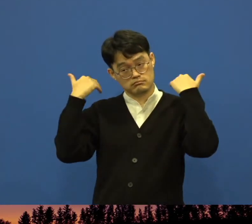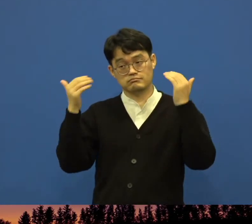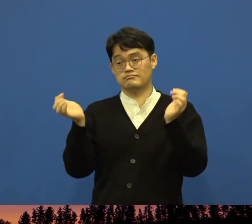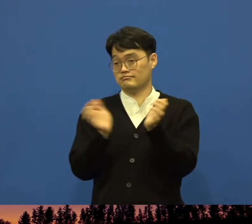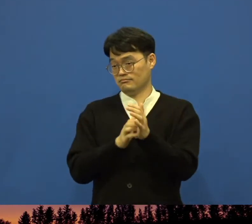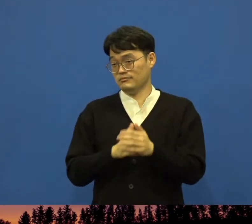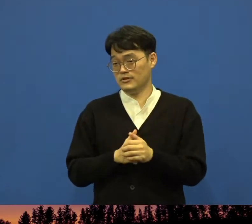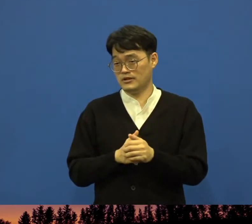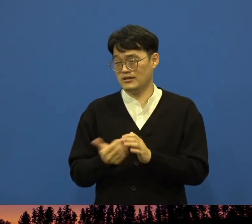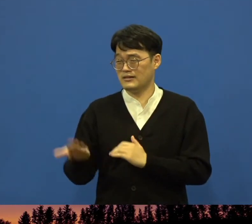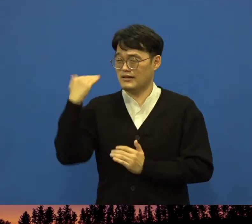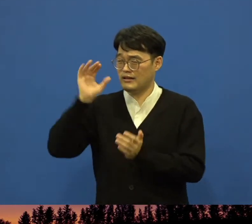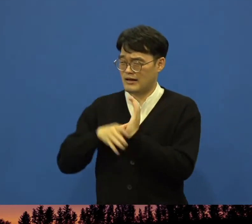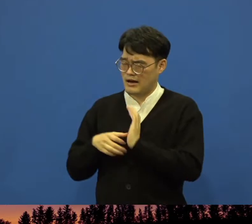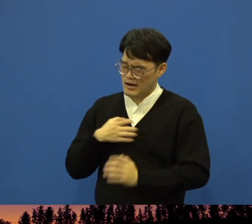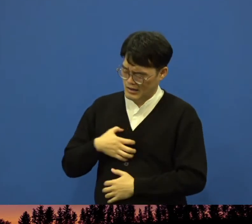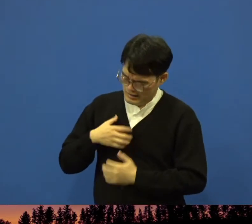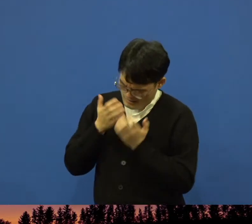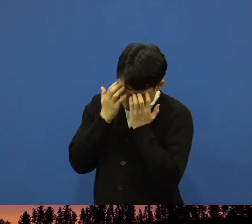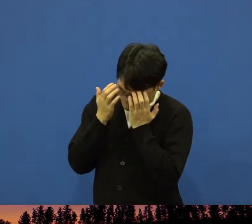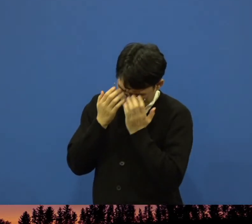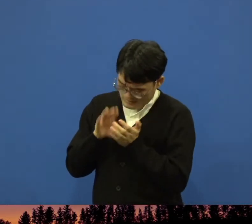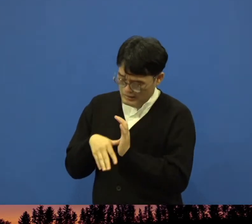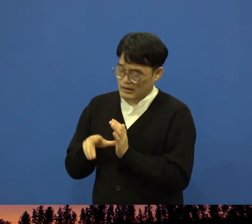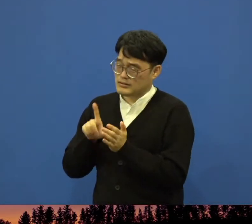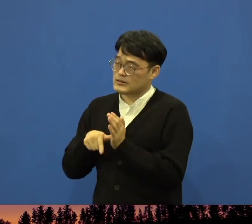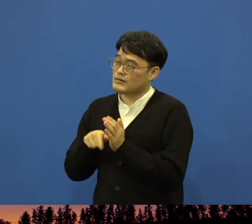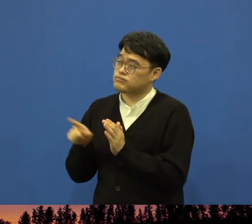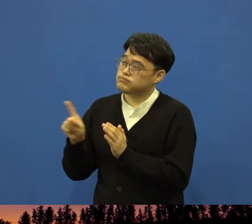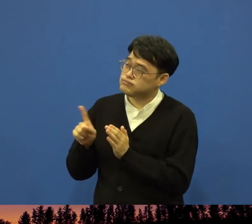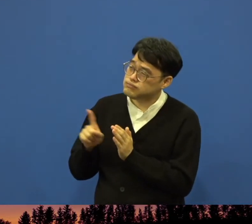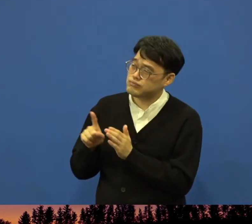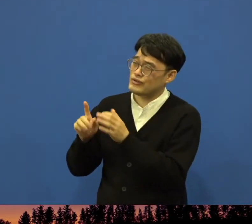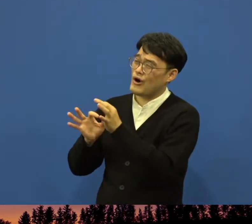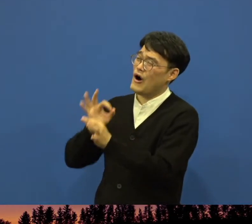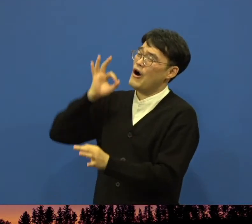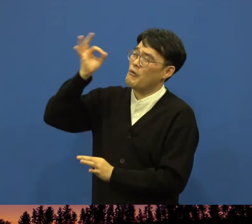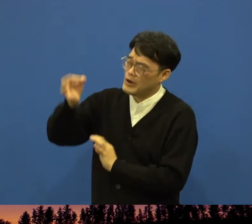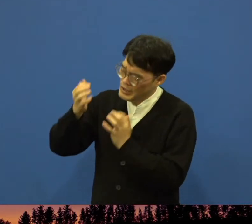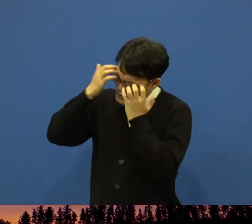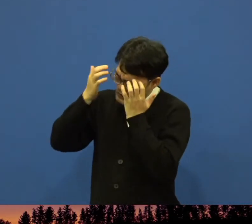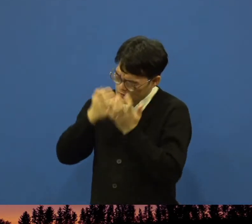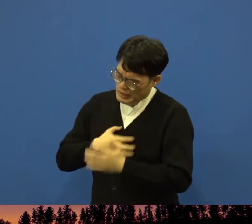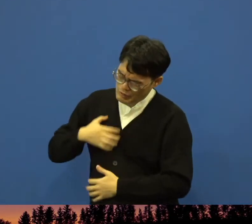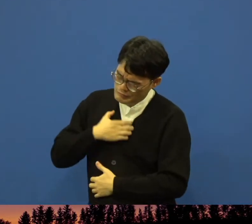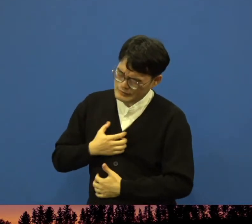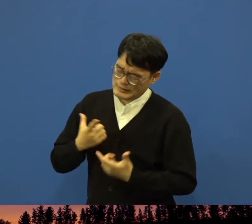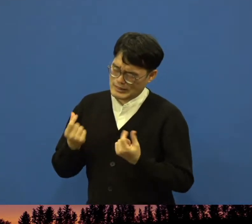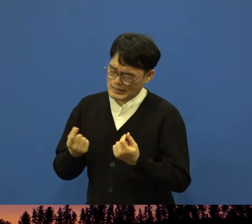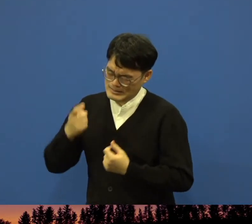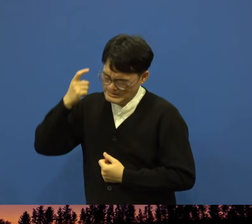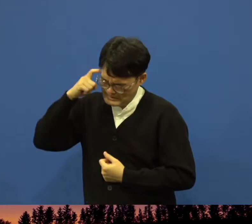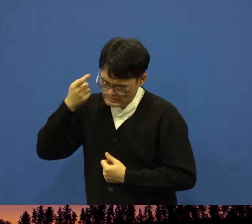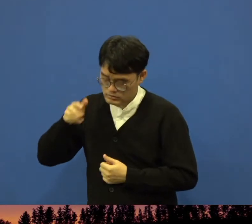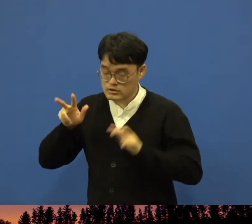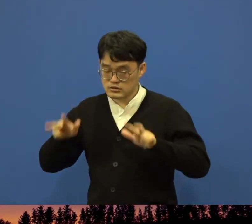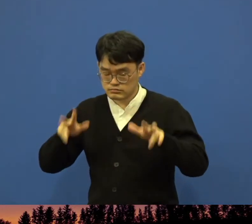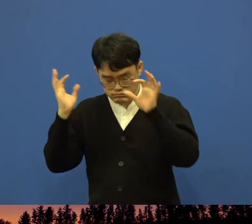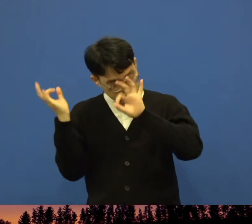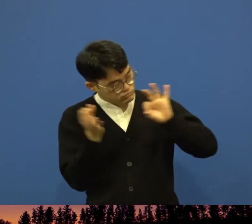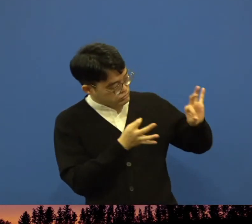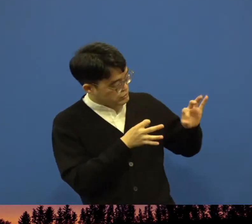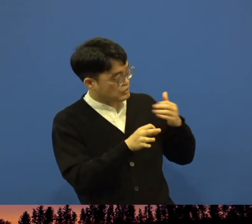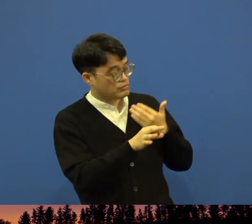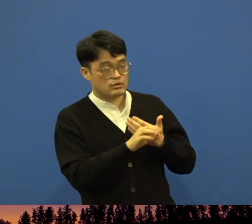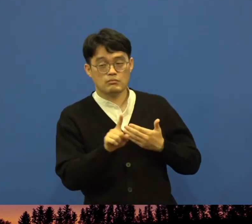정말 시간이 안 가고 뭐 이게 영원히 지속될 것 같았고, 그런데 연기처럼